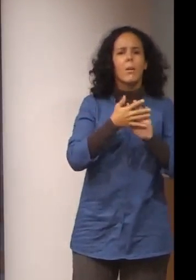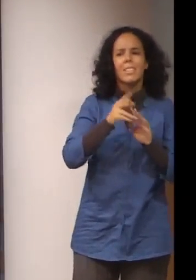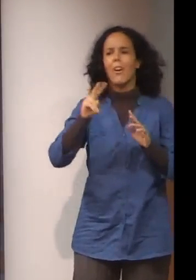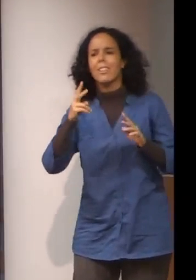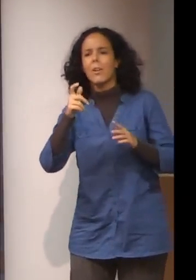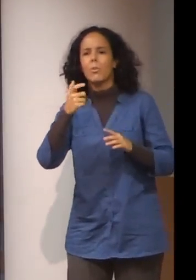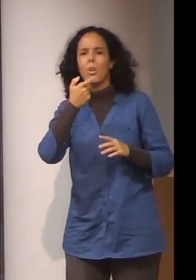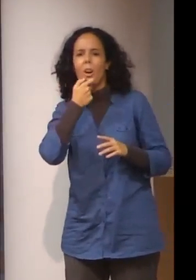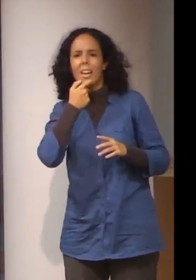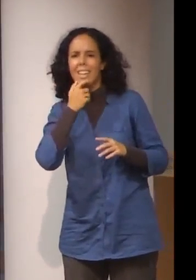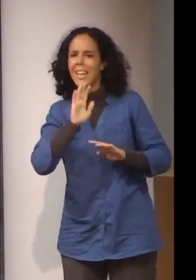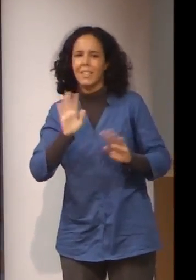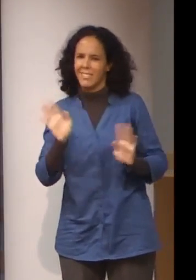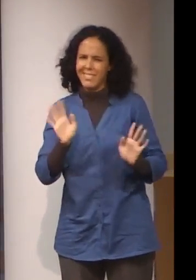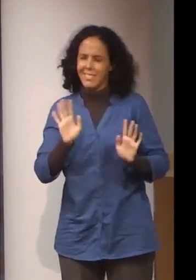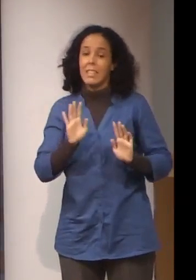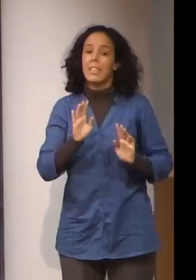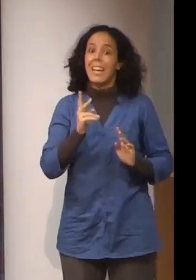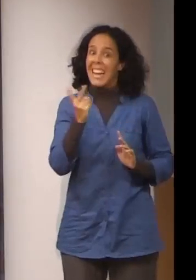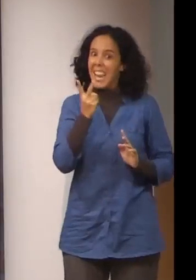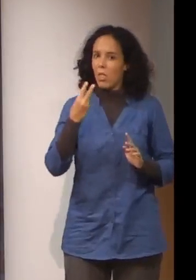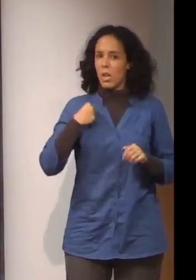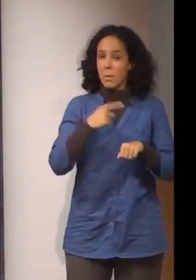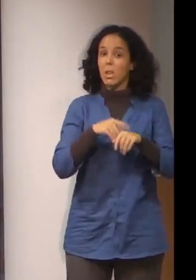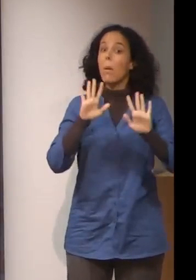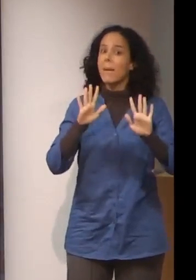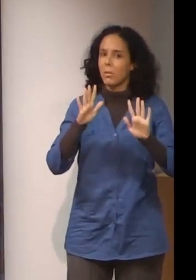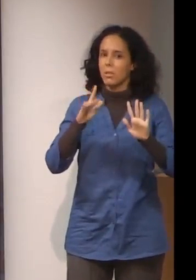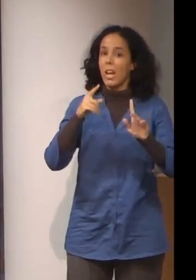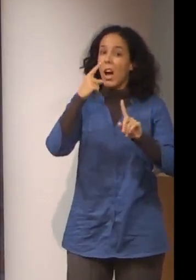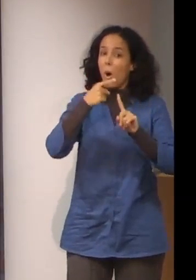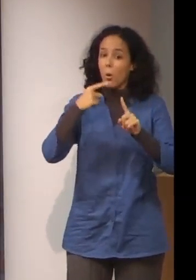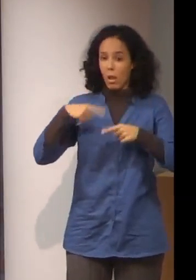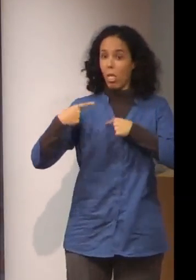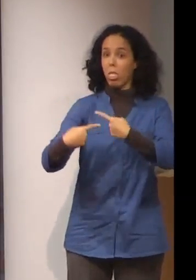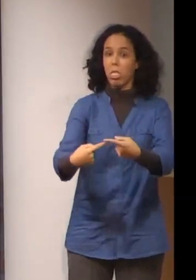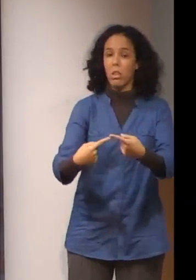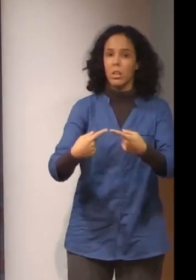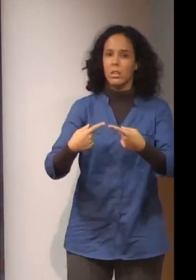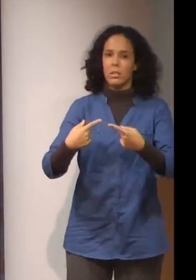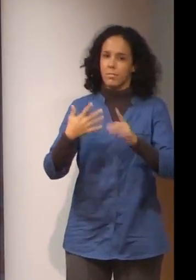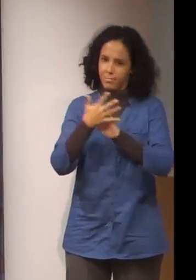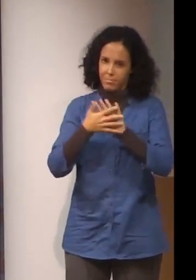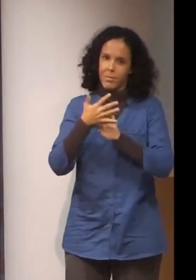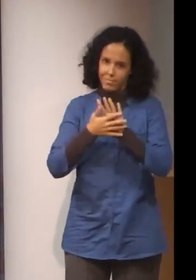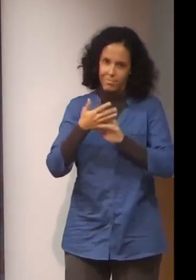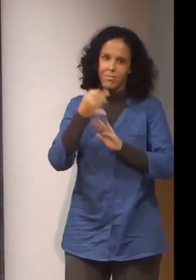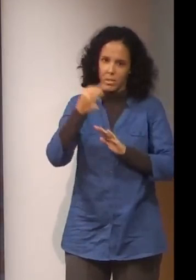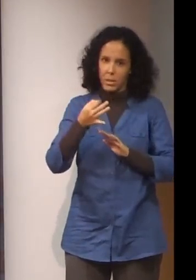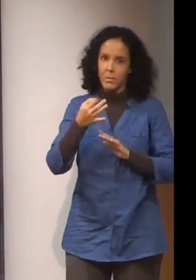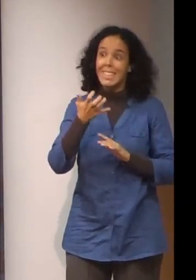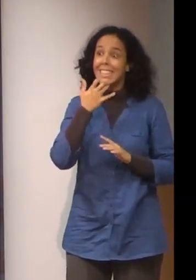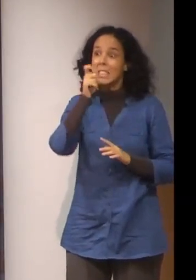Cuando Elena presentaba mi ponencia y decía que venía de la Universidad Gallaudet, donde la primera lengua es la lengua de